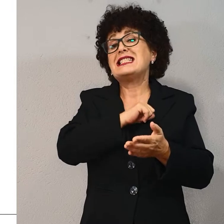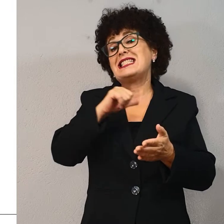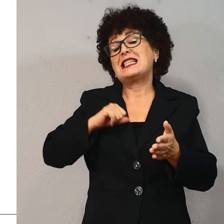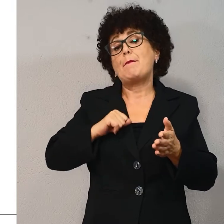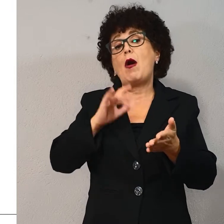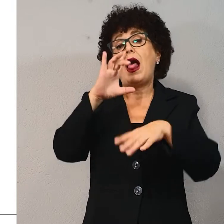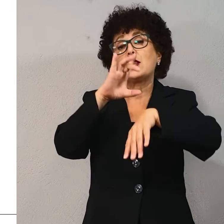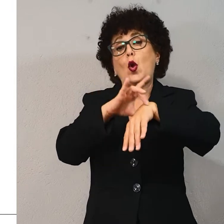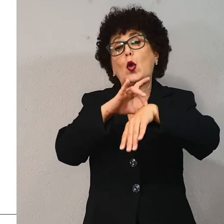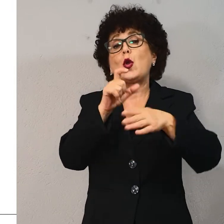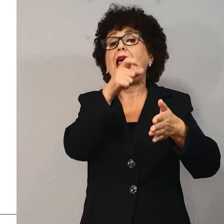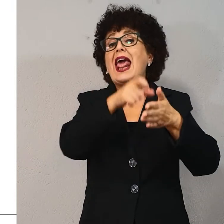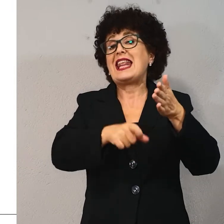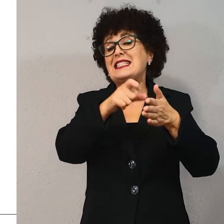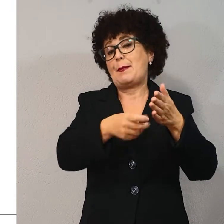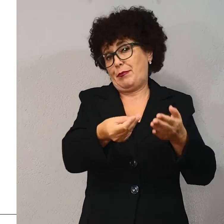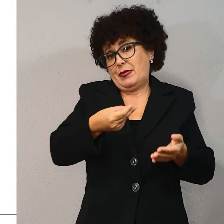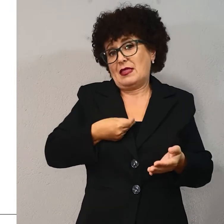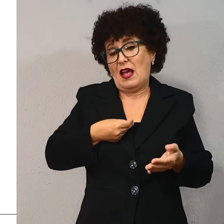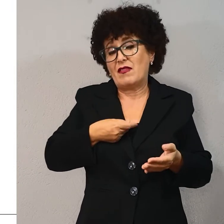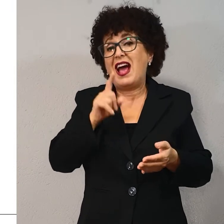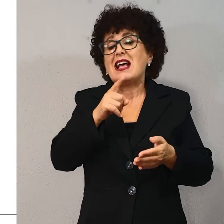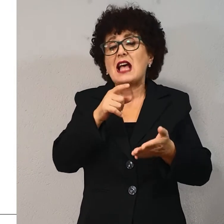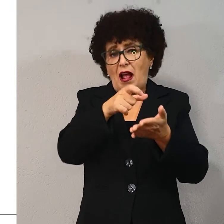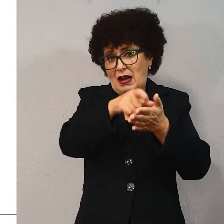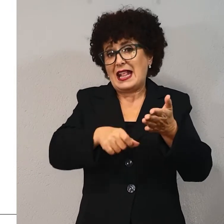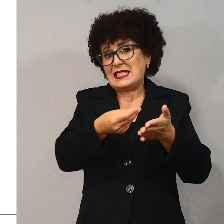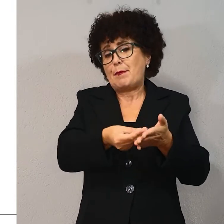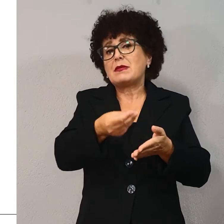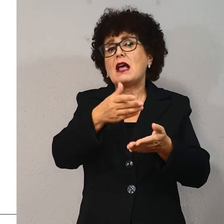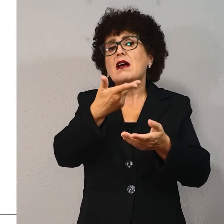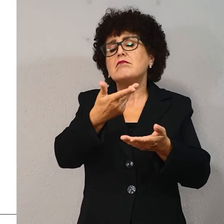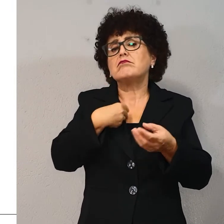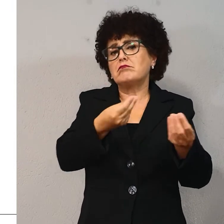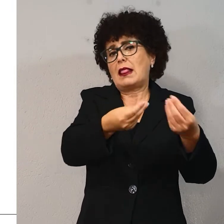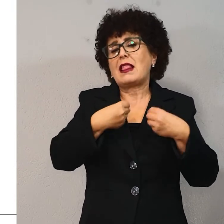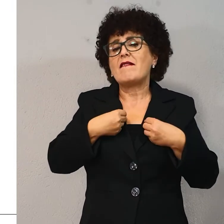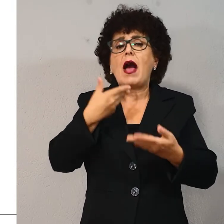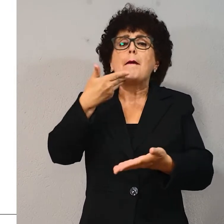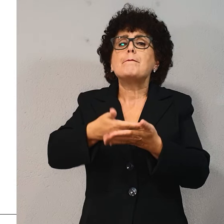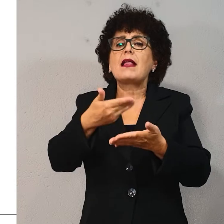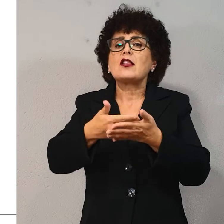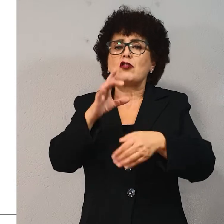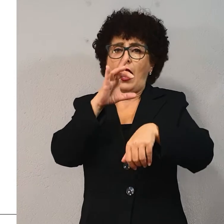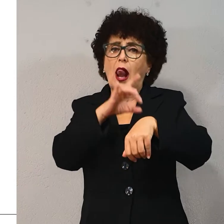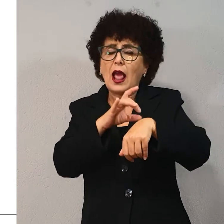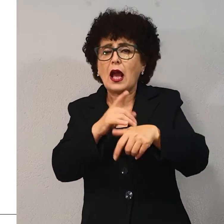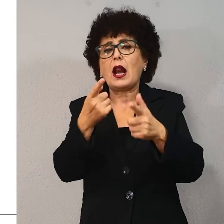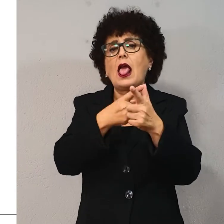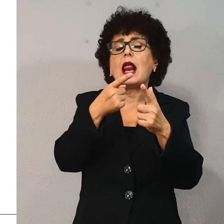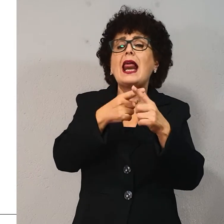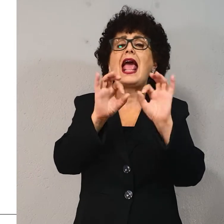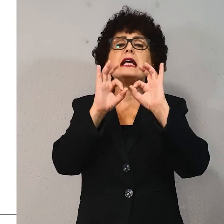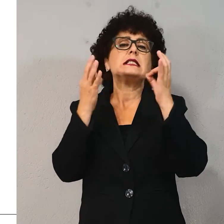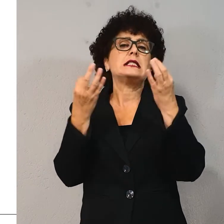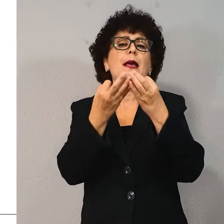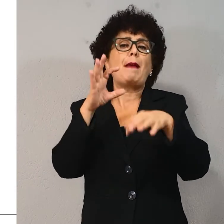лекарски рецепт. Рецепт за контрацепција може да ти даде матичниот гинеколог или семејниот